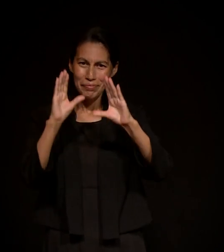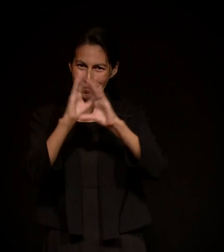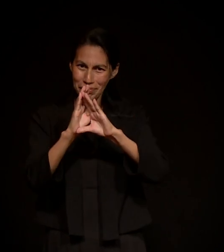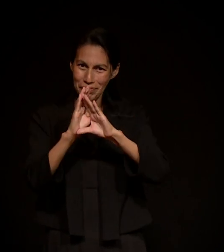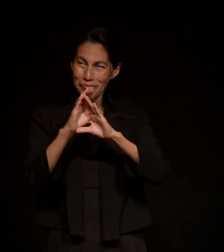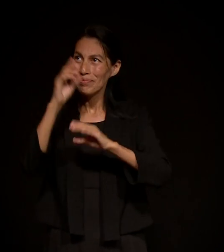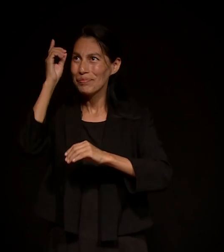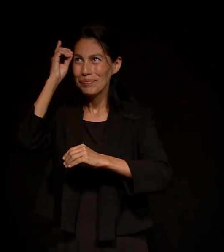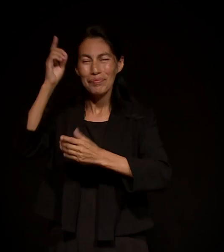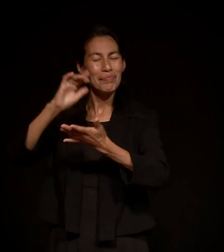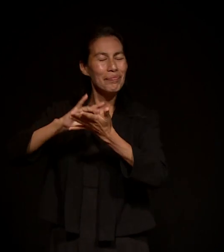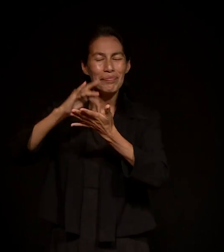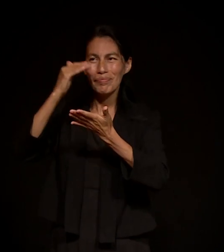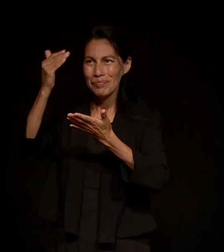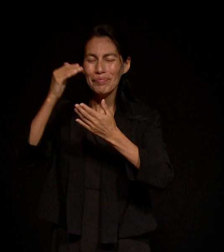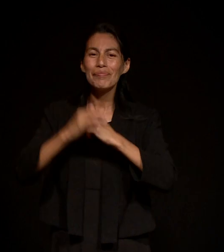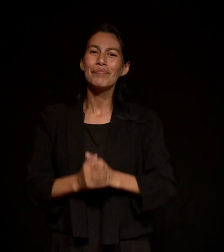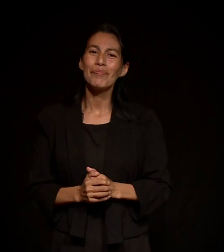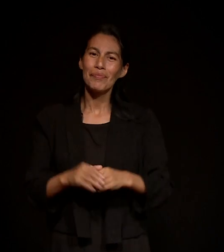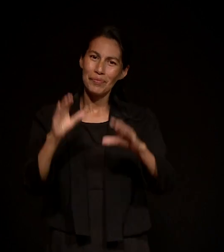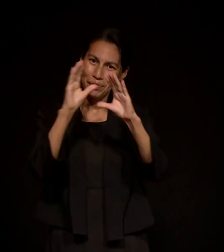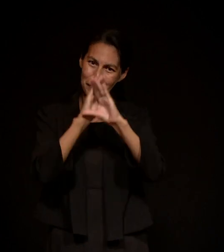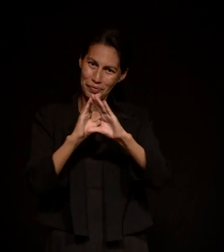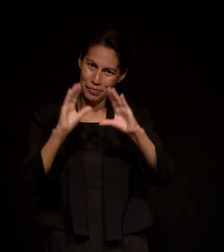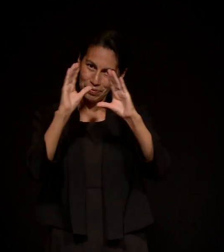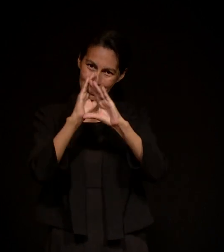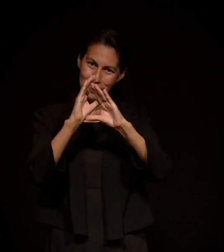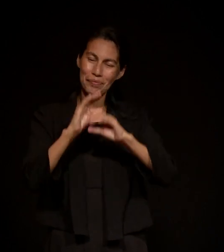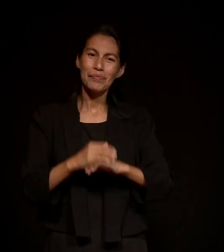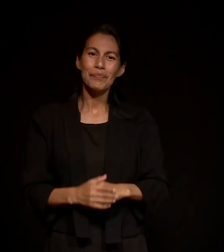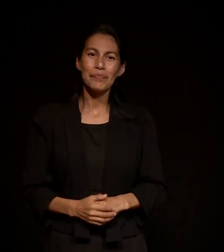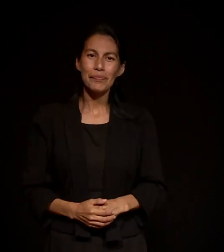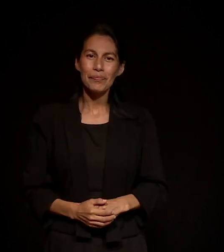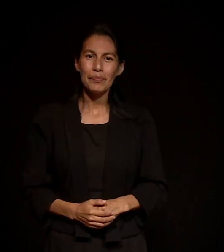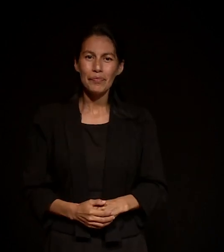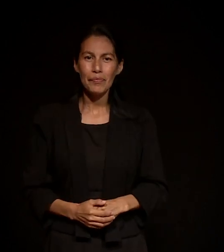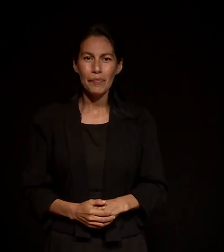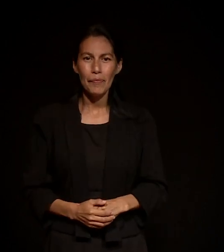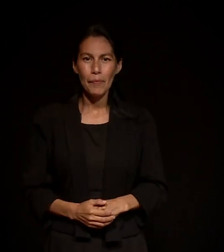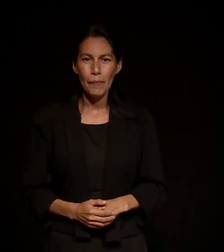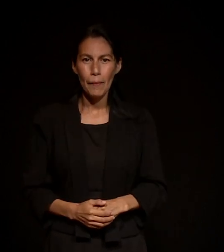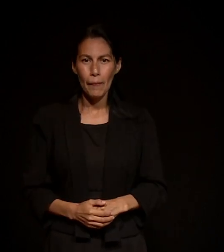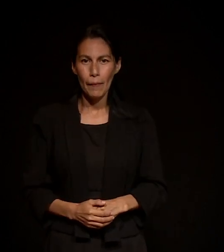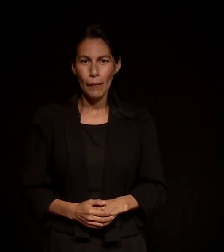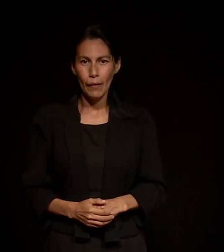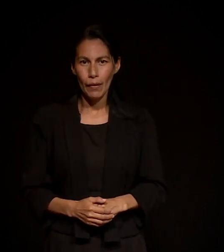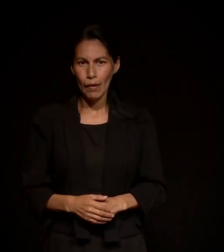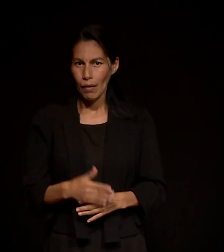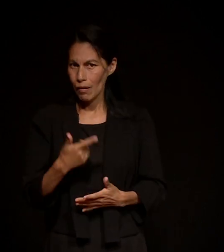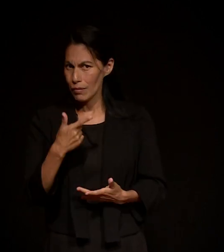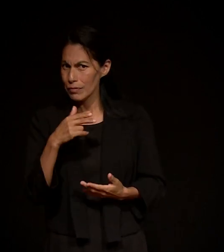qué hermoso, me alegría. Gracias a Dios por esta práctica. Pero,